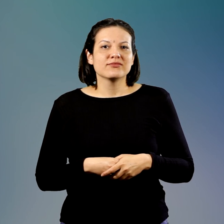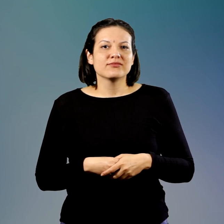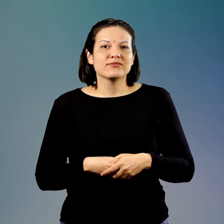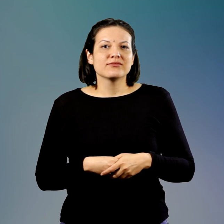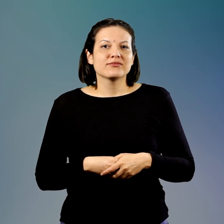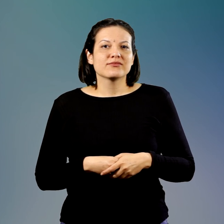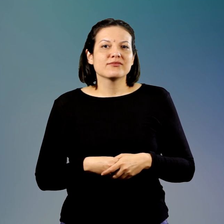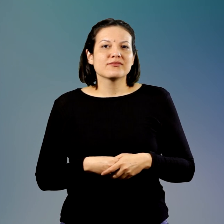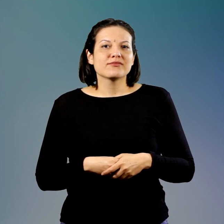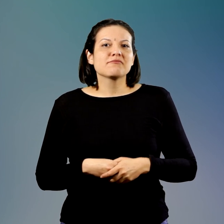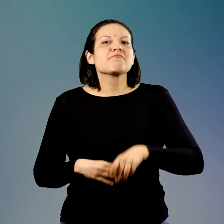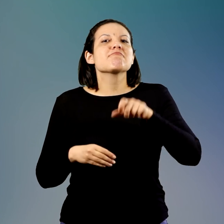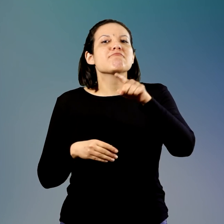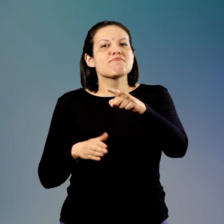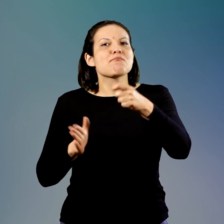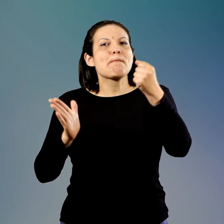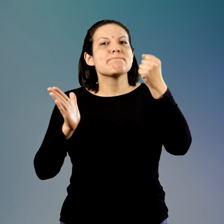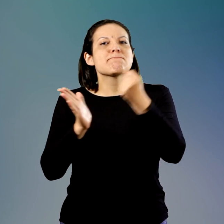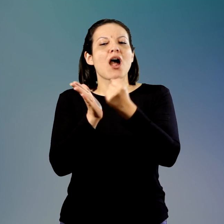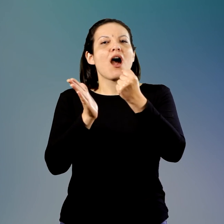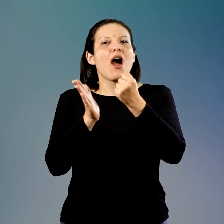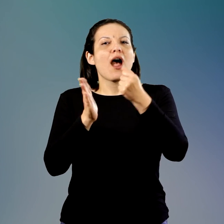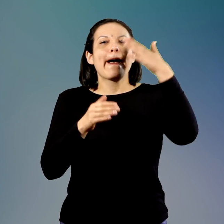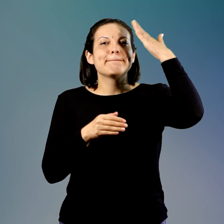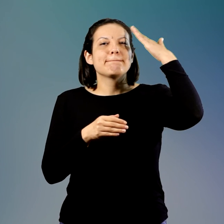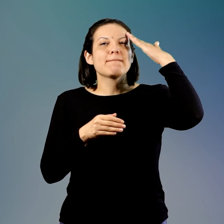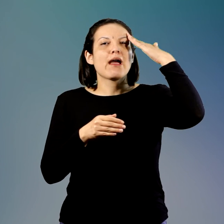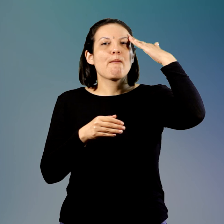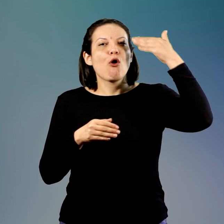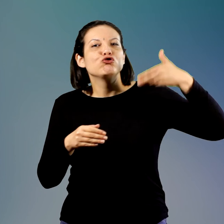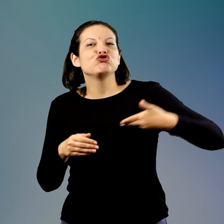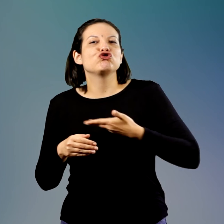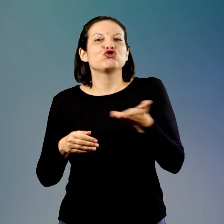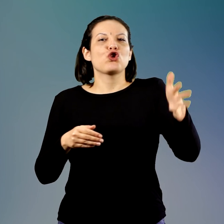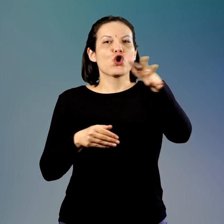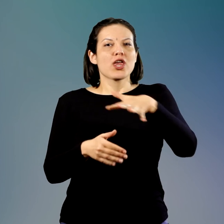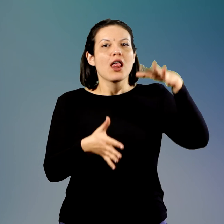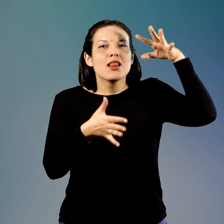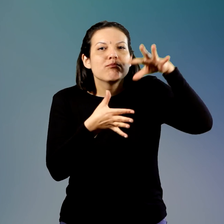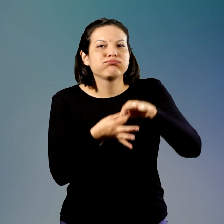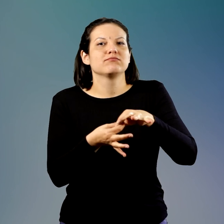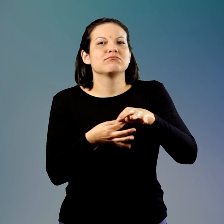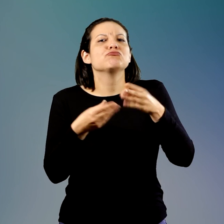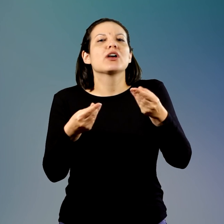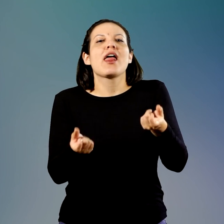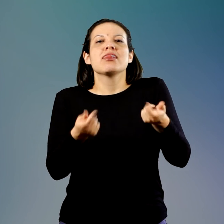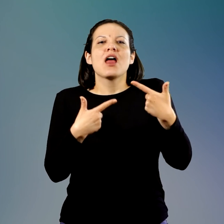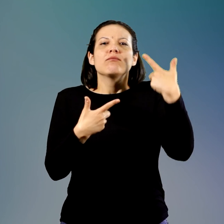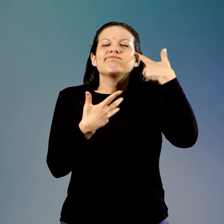constituye un hito de la memoria social por el valor que tiene para reflexionar acerca de la